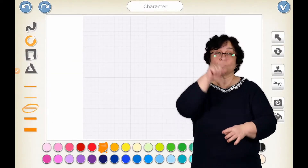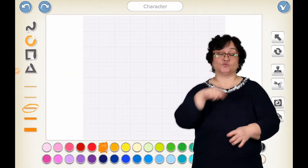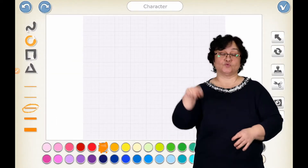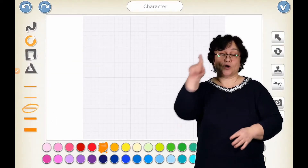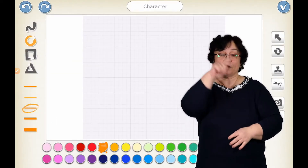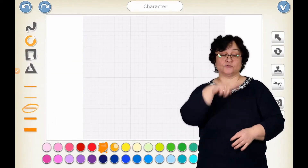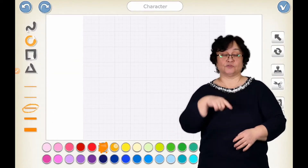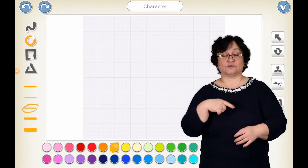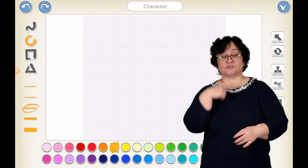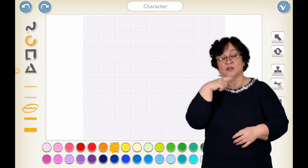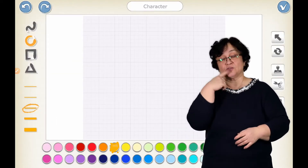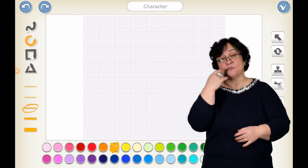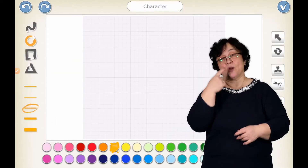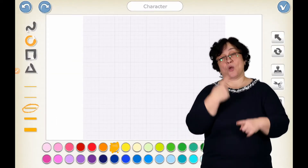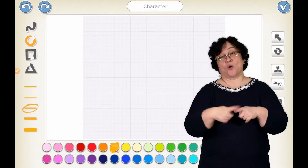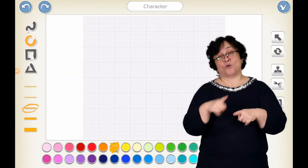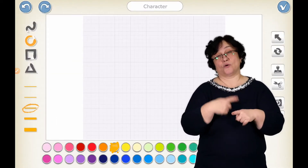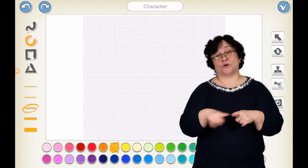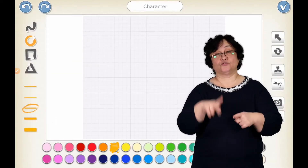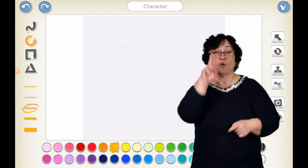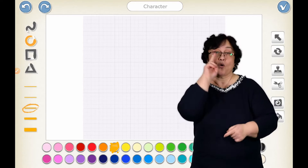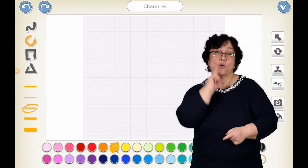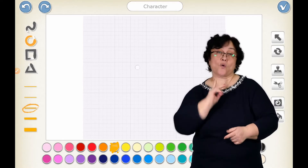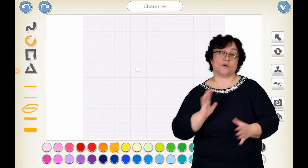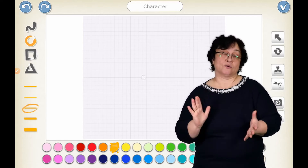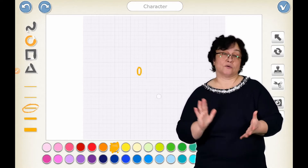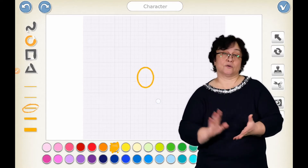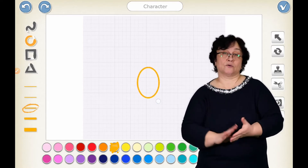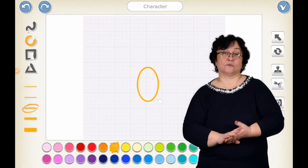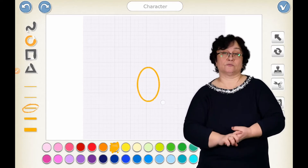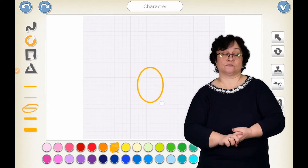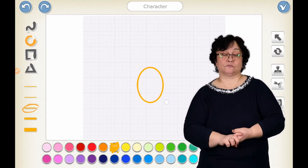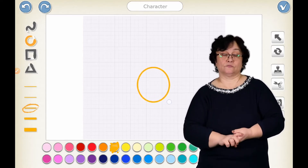Обираємо кружечок, скажімо, оранжевого